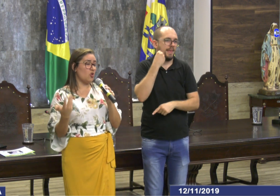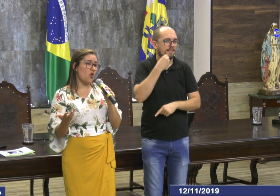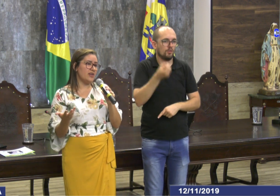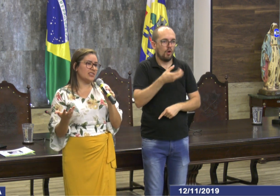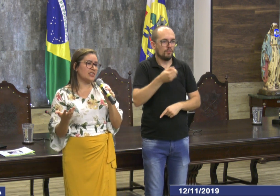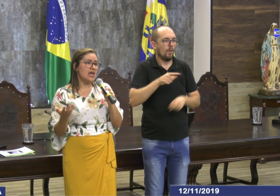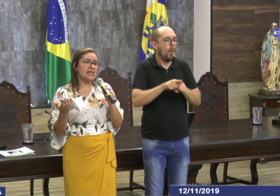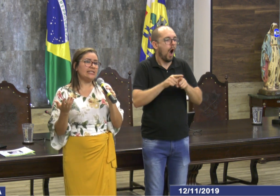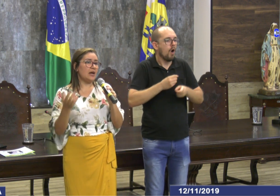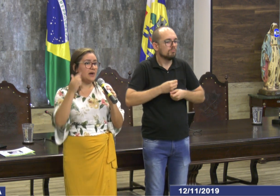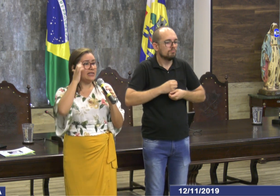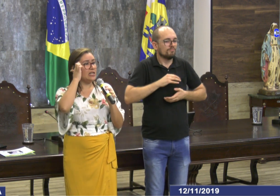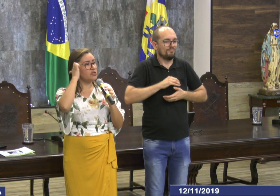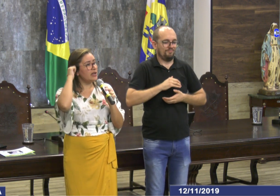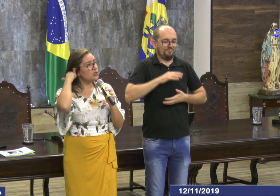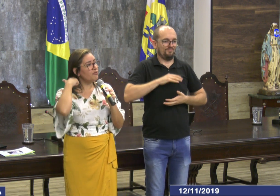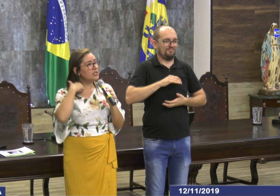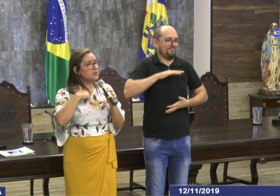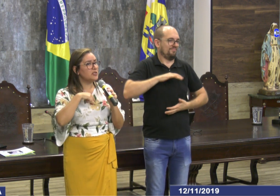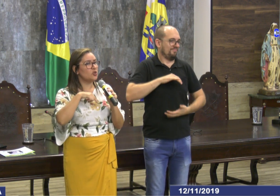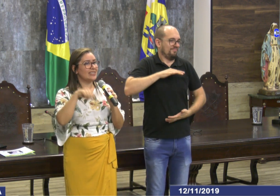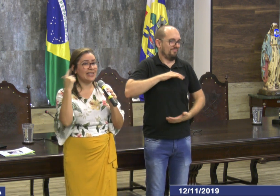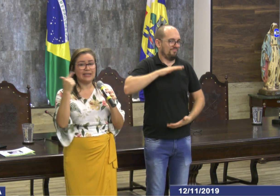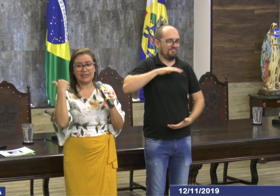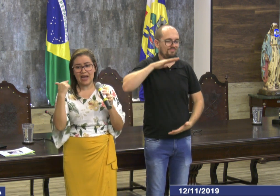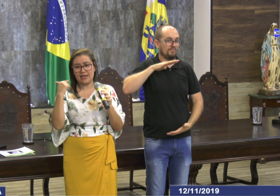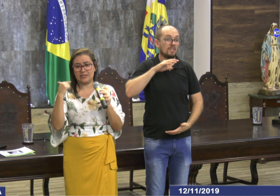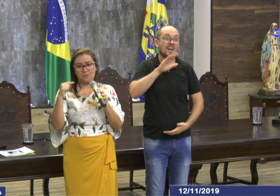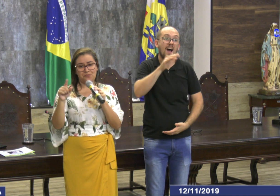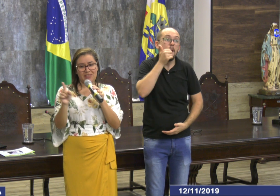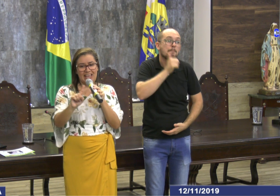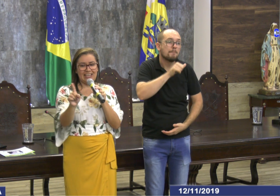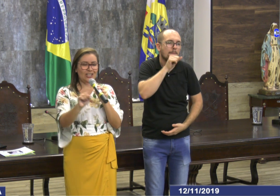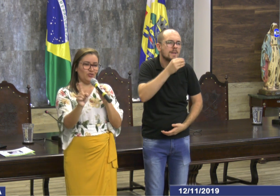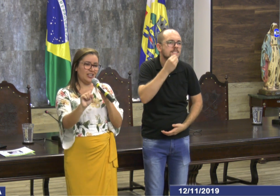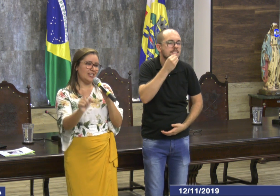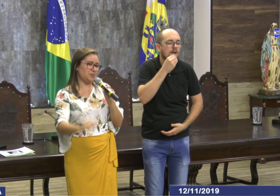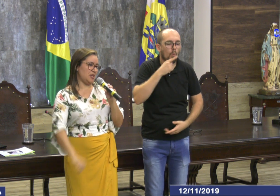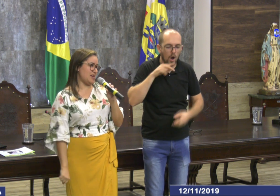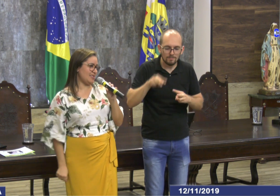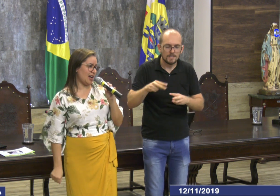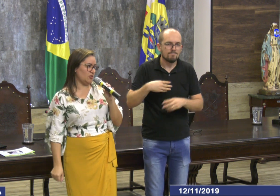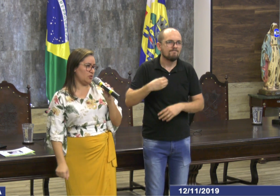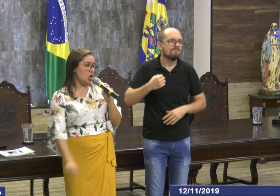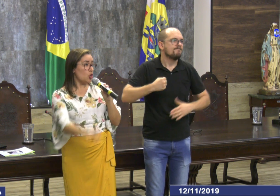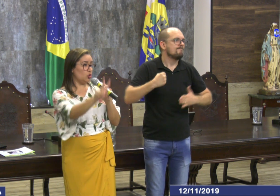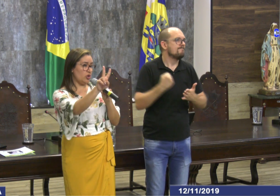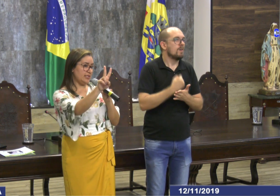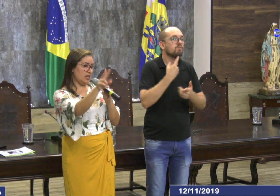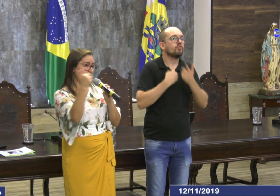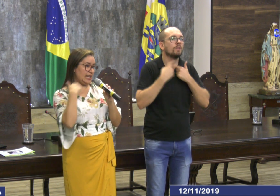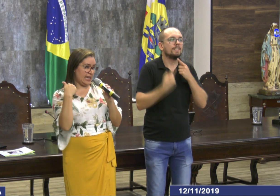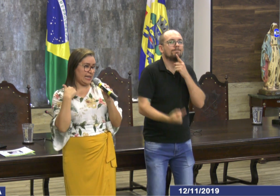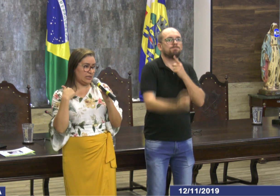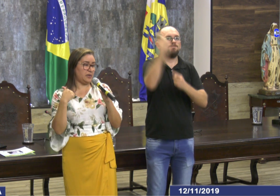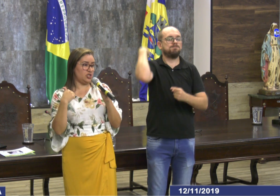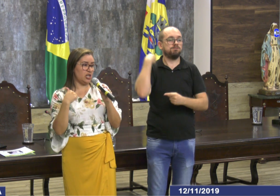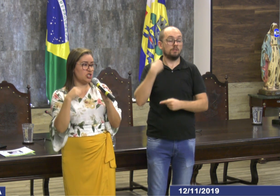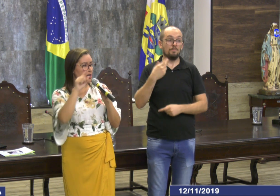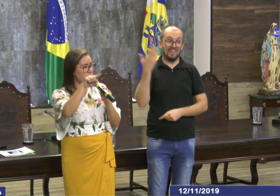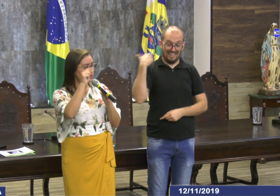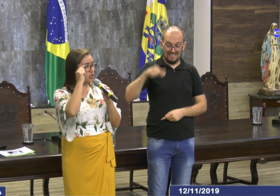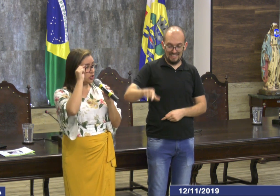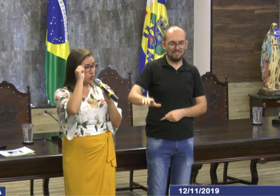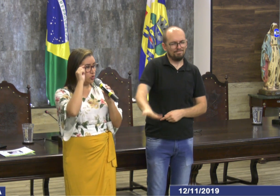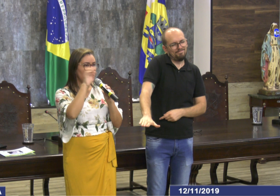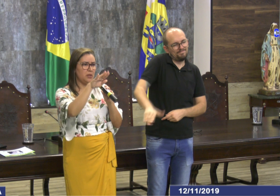experimentando coisas que, se a mãe dele tivesse ouvido as pessoas lá atrás, ele não teria experimentado. Com 2 anos, ela relata para a gente,